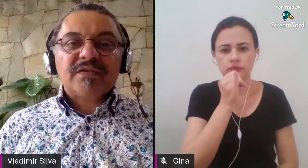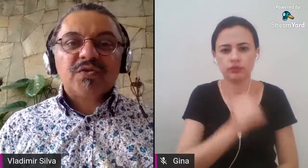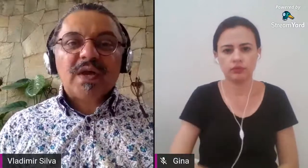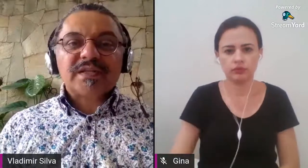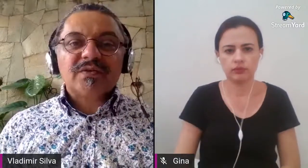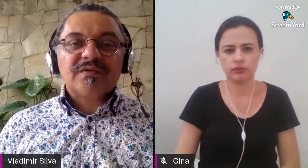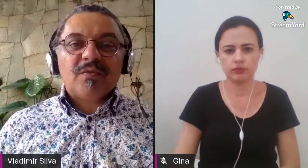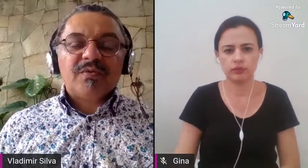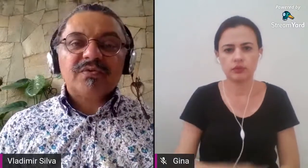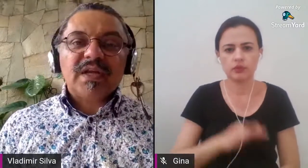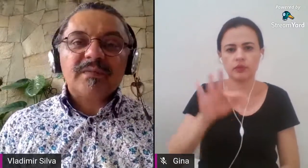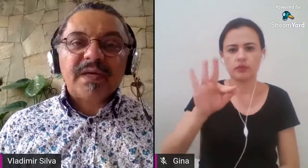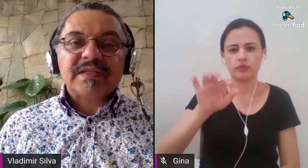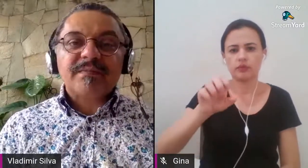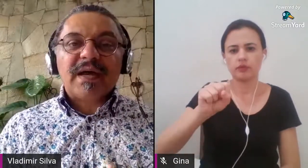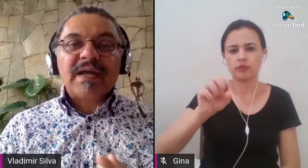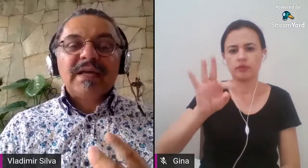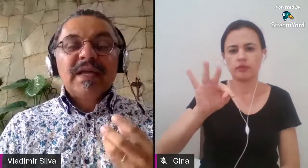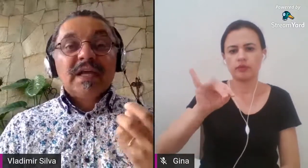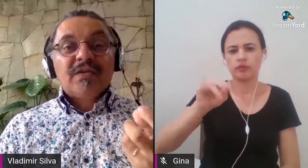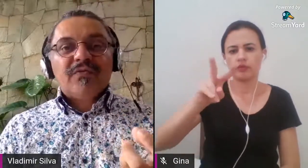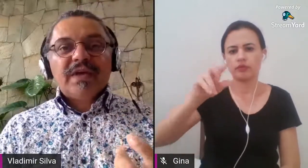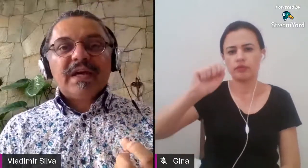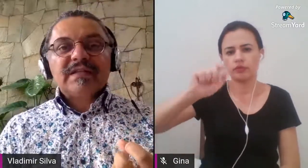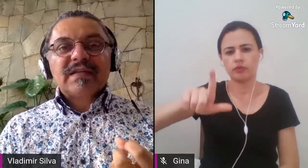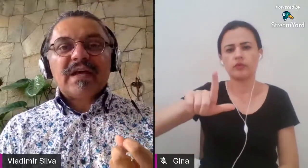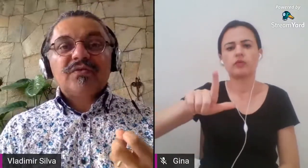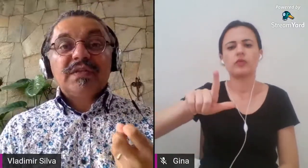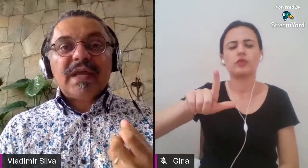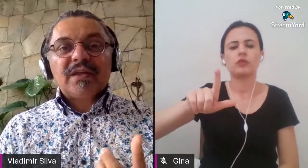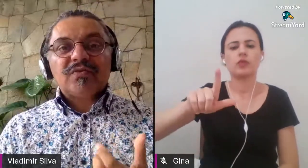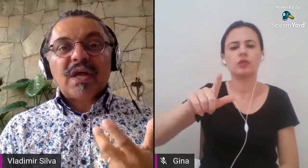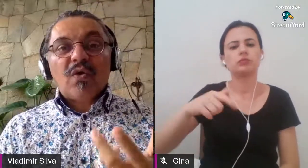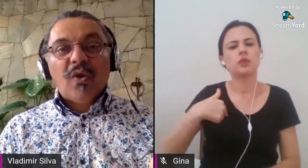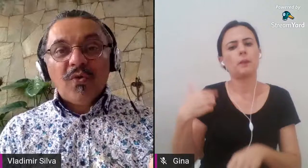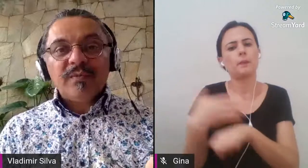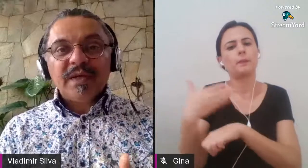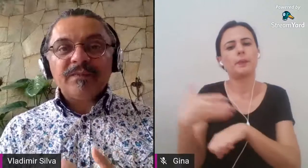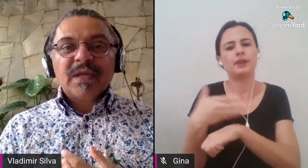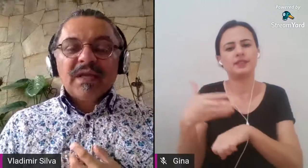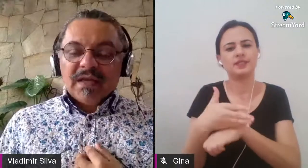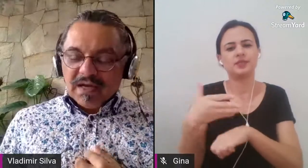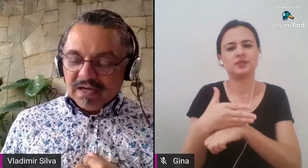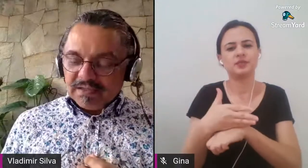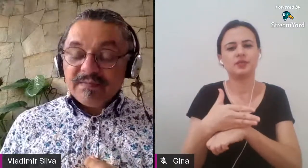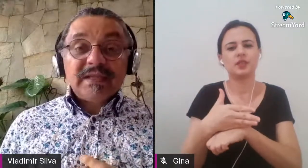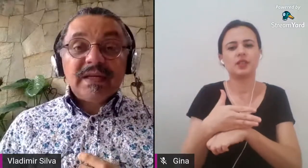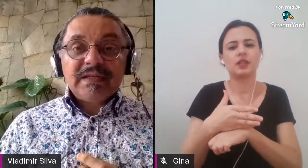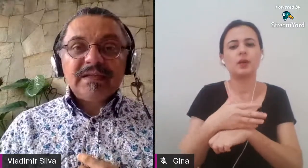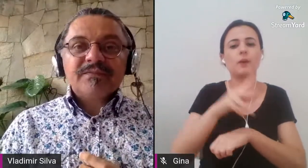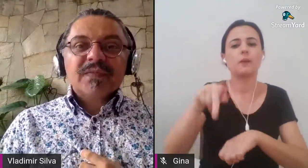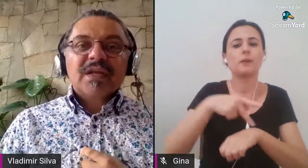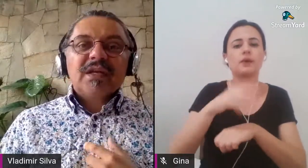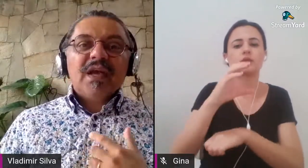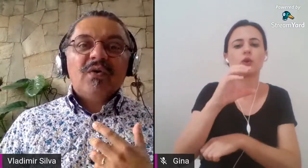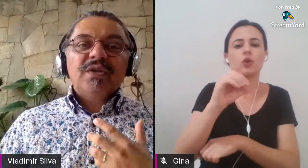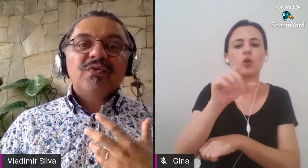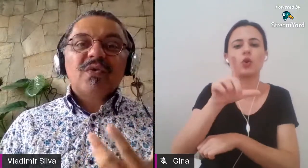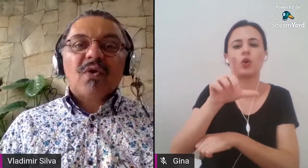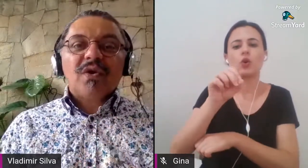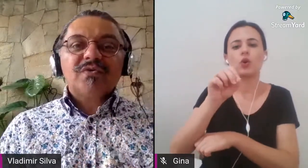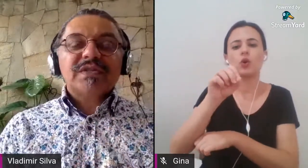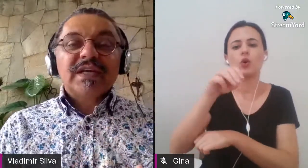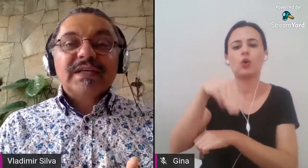primeiros festivais virtuais que eu tive a oportunidade de participar, que foi realizado direto da Colômbia, de Medellín,